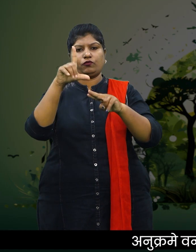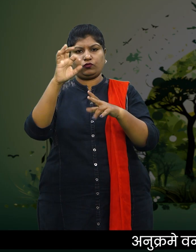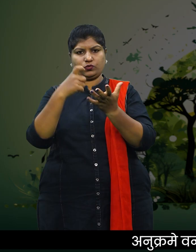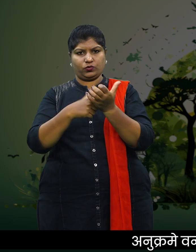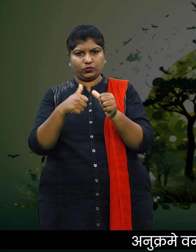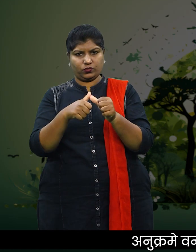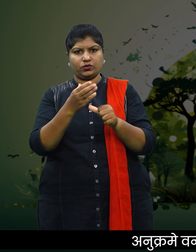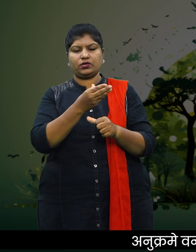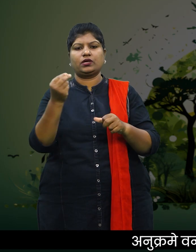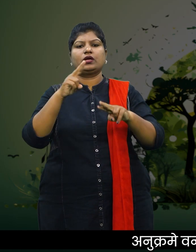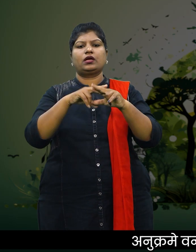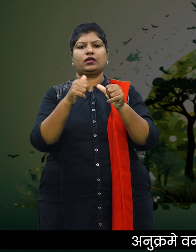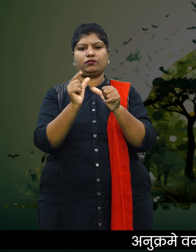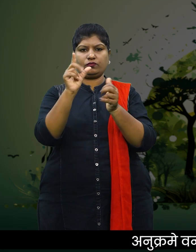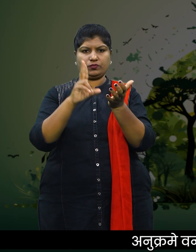म्हणतात.